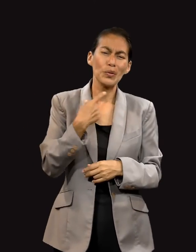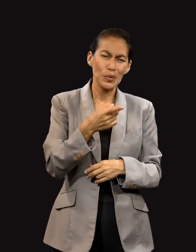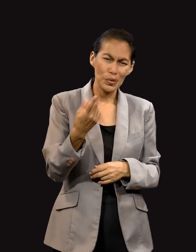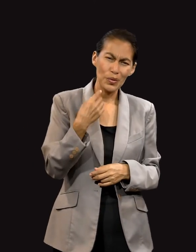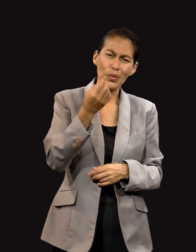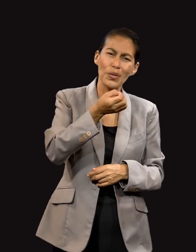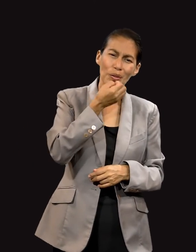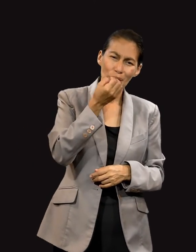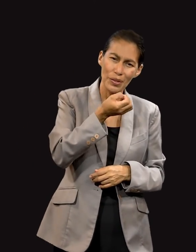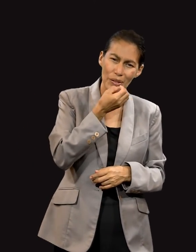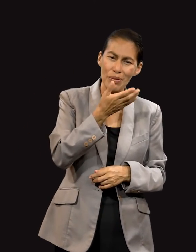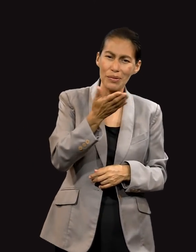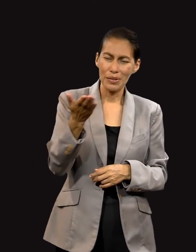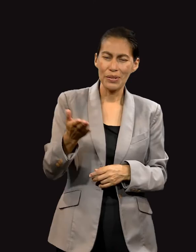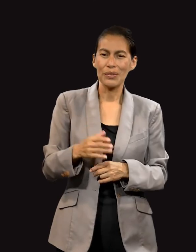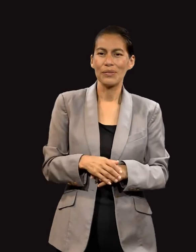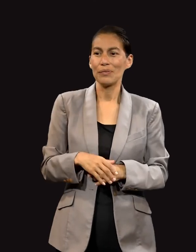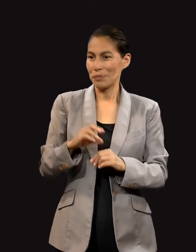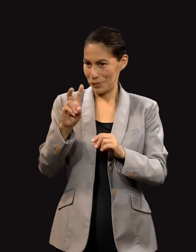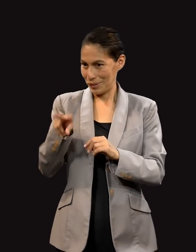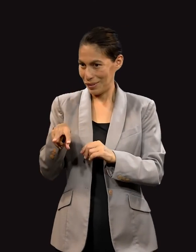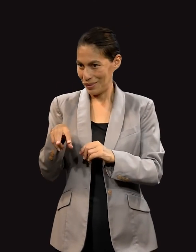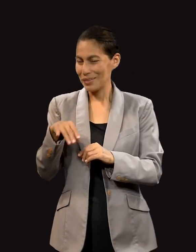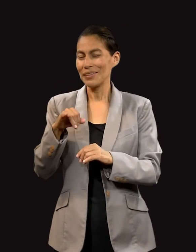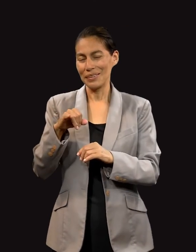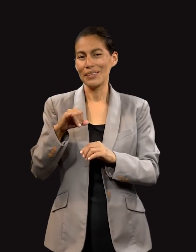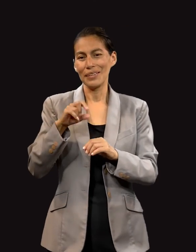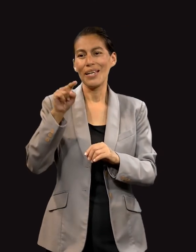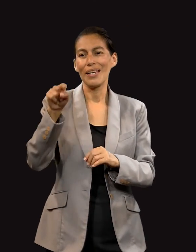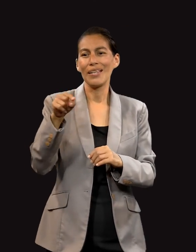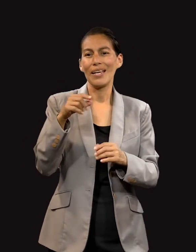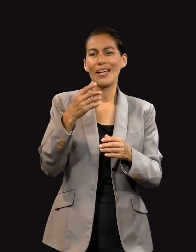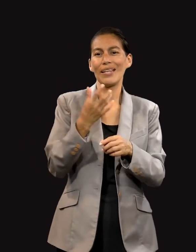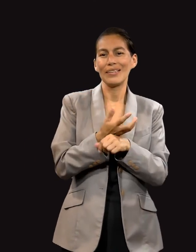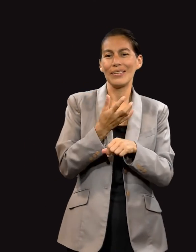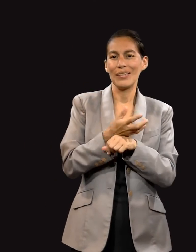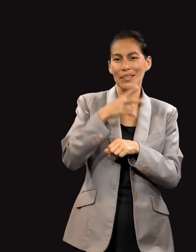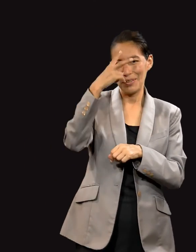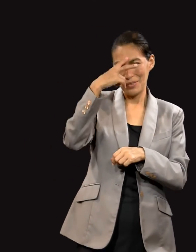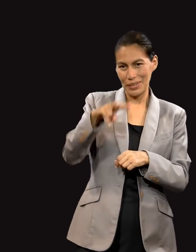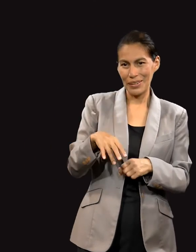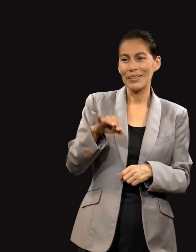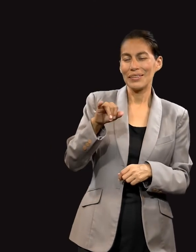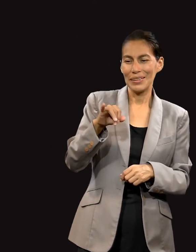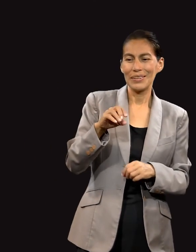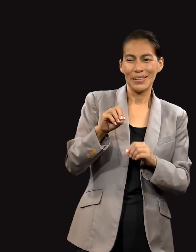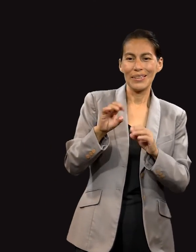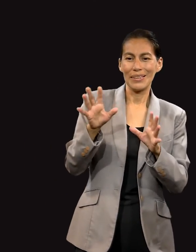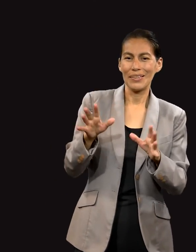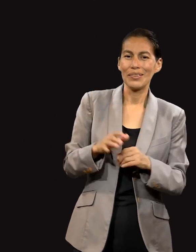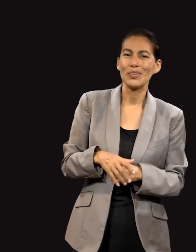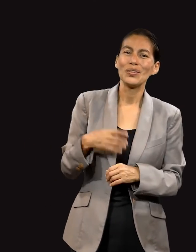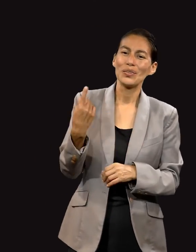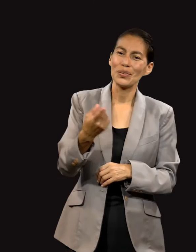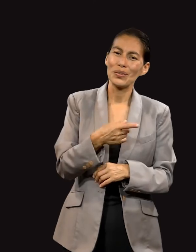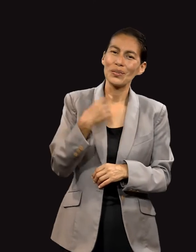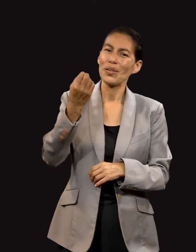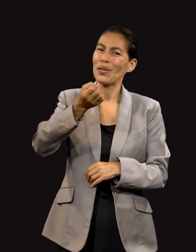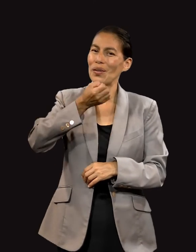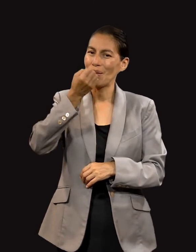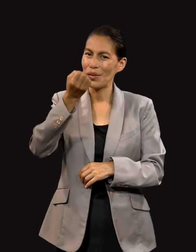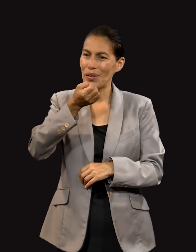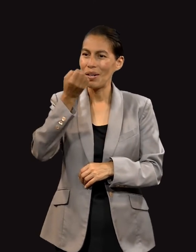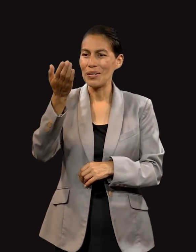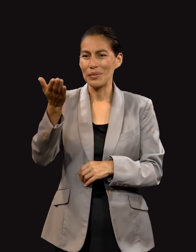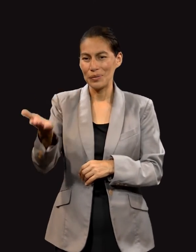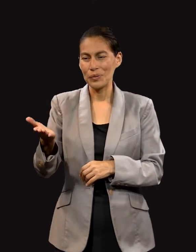mano de Dios los cuide y bendiga grandemente. Vamos a estar orando por esta iglesia de Pajaritos, ¿verdad? Sí. Allá en el Estado de México, ¿verdad? Sí, Me